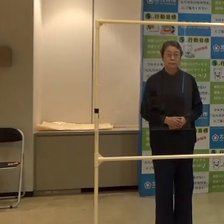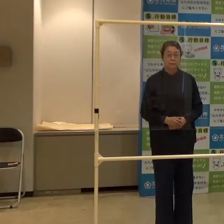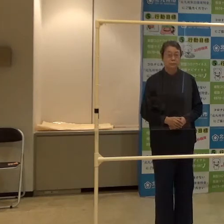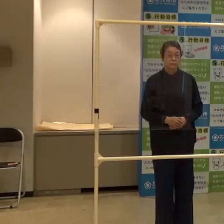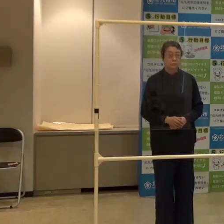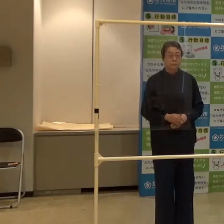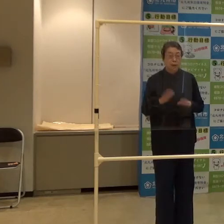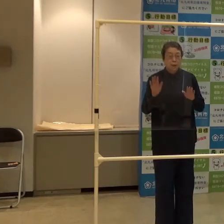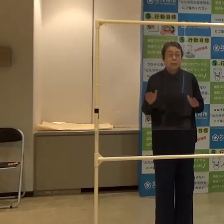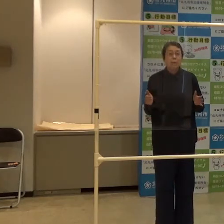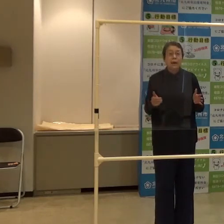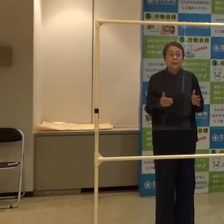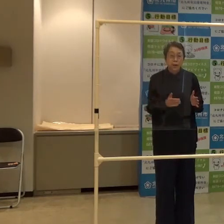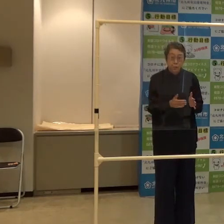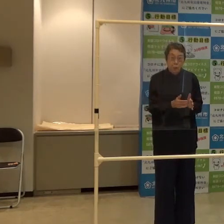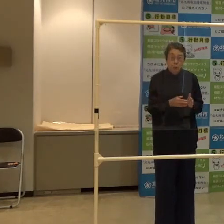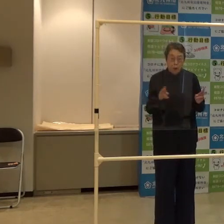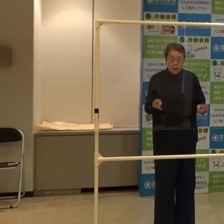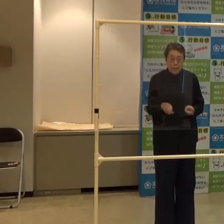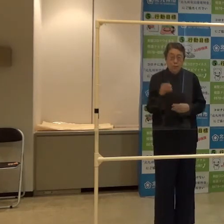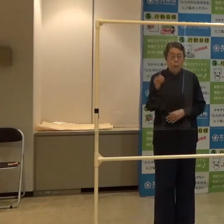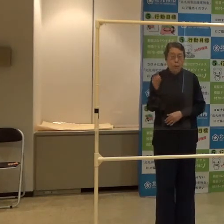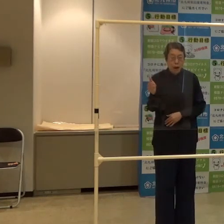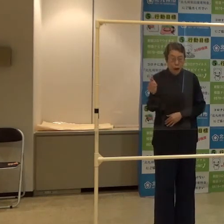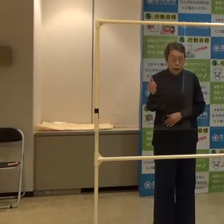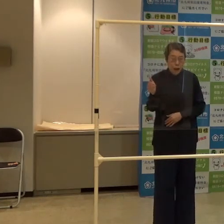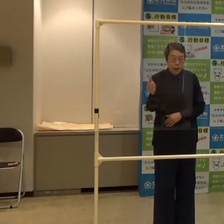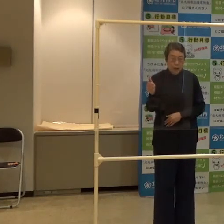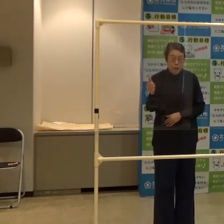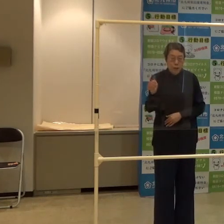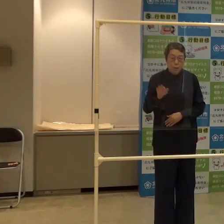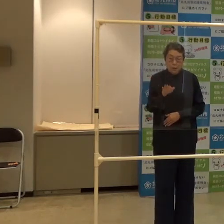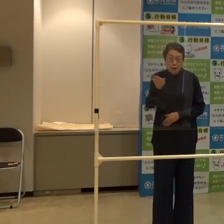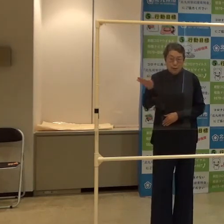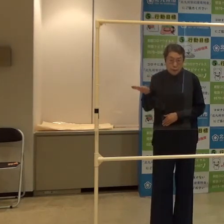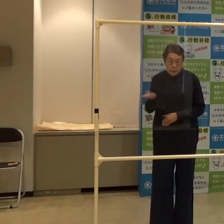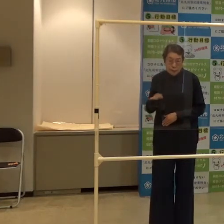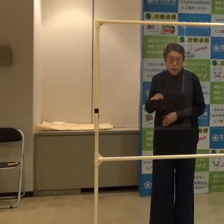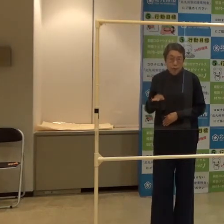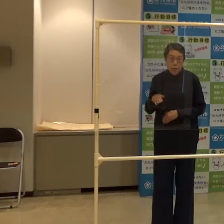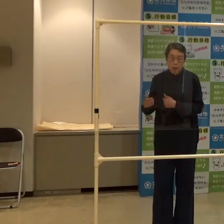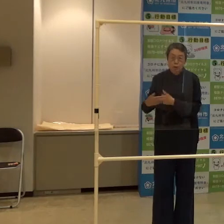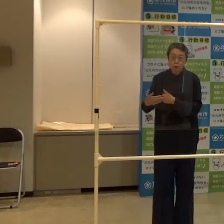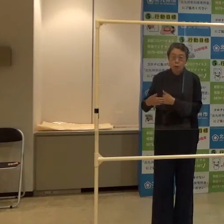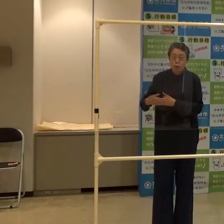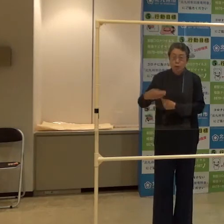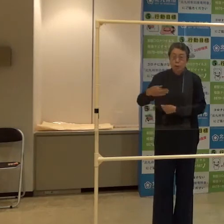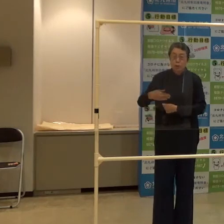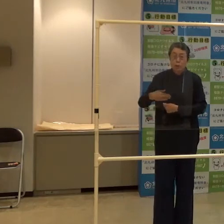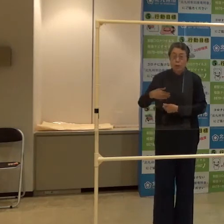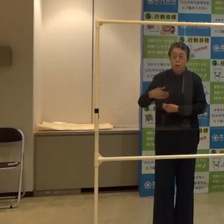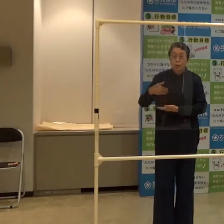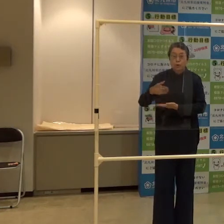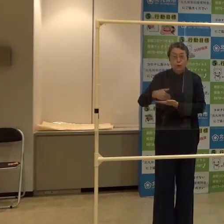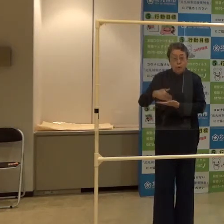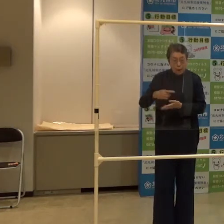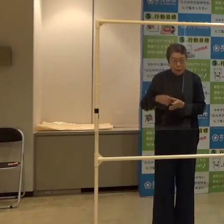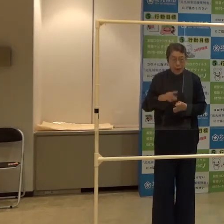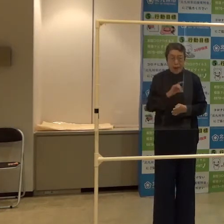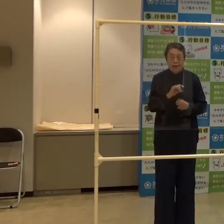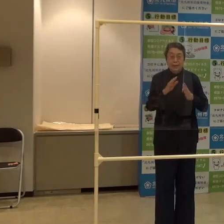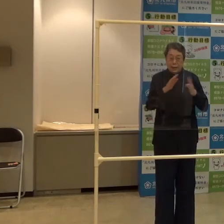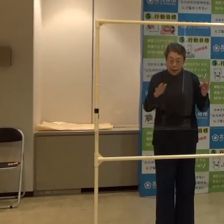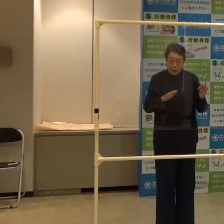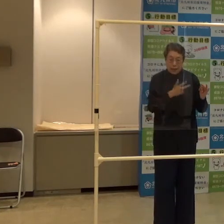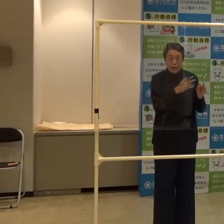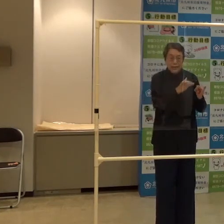まあ、これまでも専門家の皆様の助言などあるいは議会や市民からのいろん